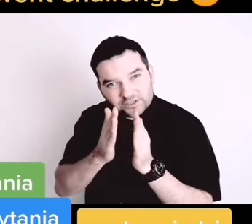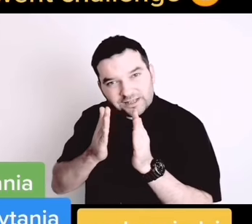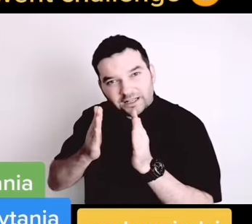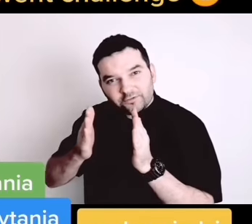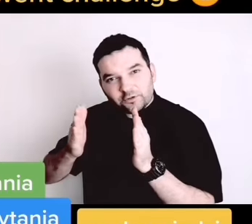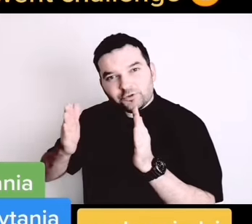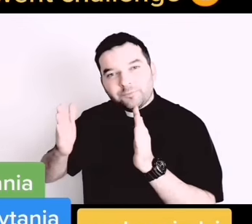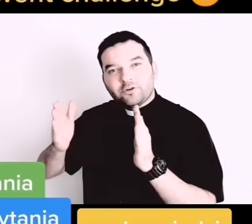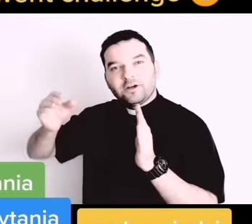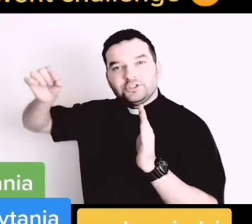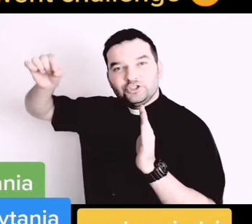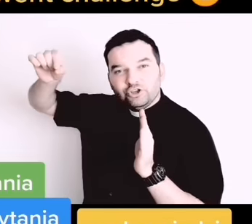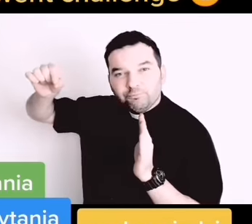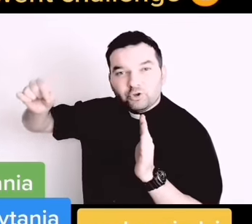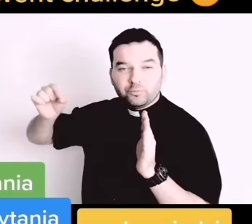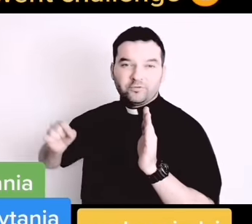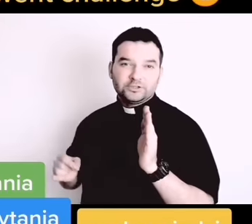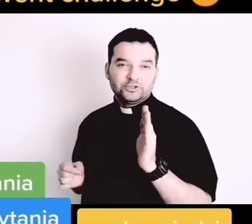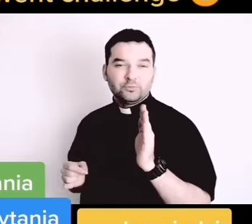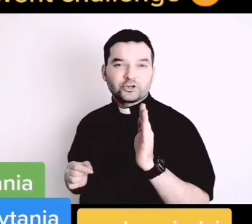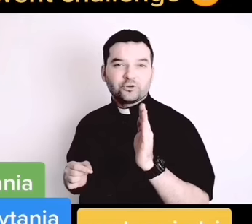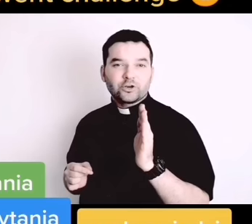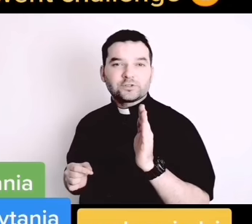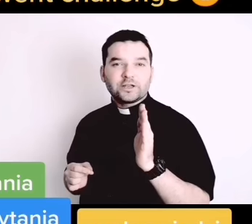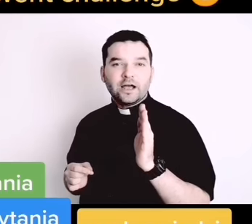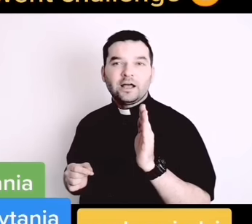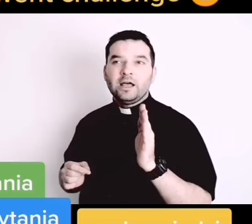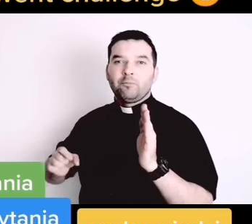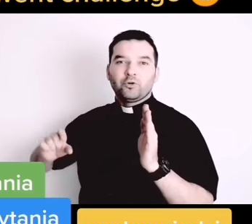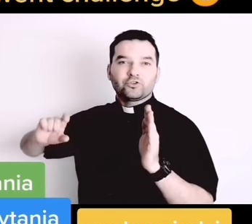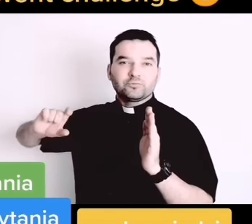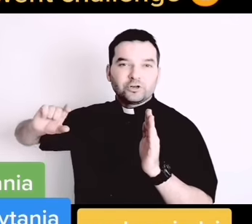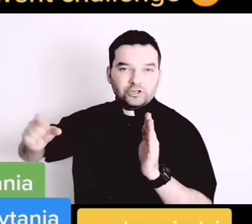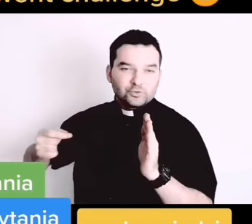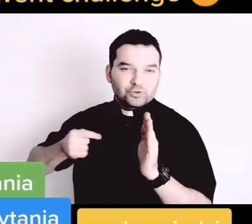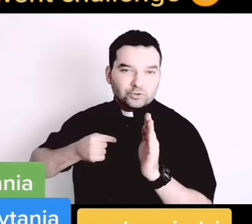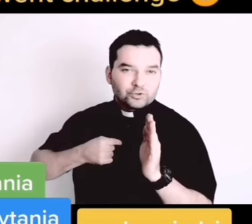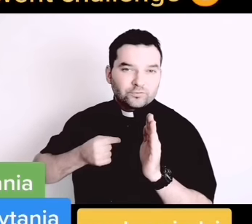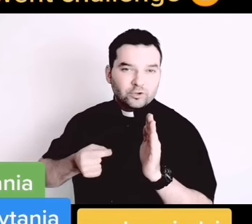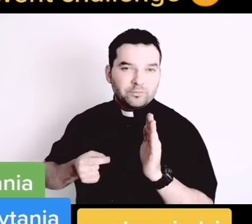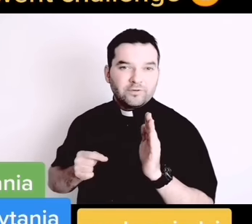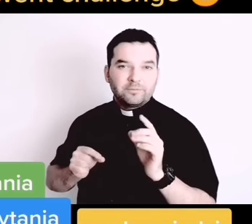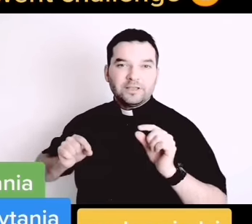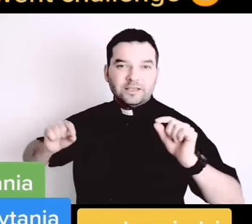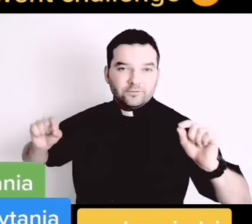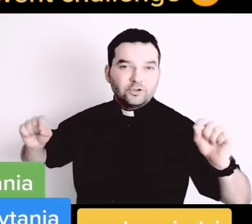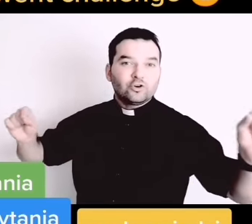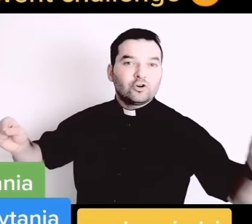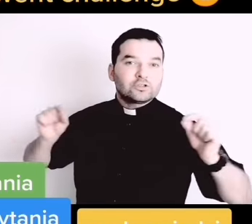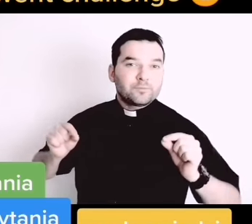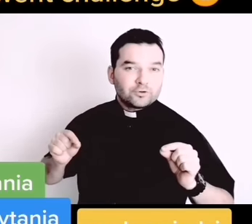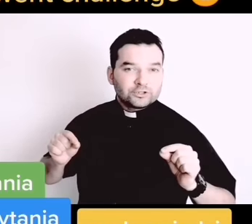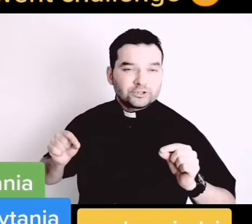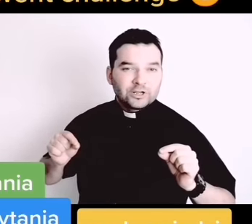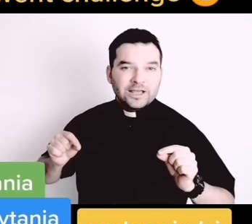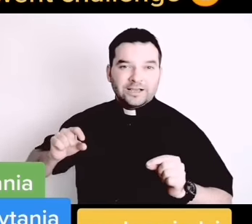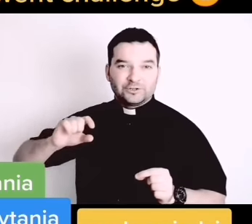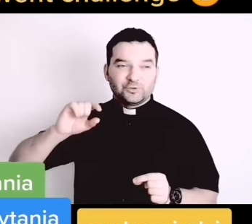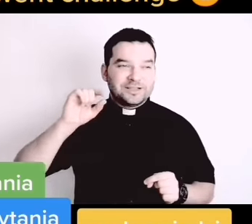przez Adwent przeprowadzić i podprowadzić do Bożego Narodzenia, po to, żeby Chrystus rodził się w Tobie, we mnie i w tych, do kogo zaprosisz. Chrystusa